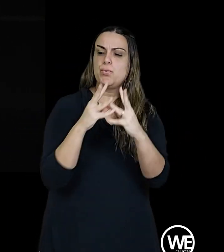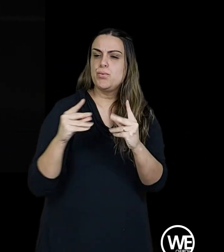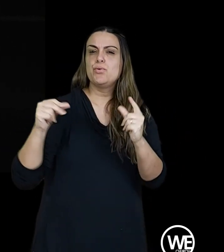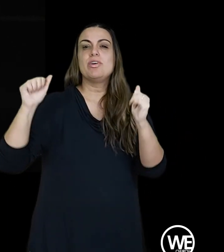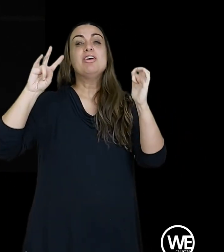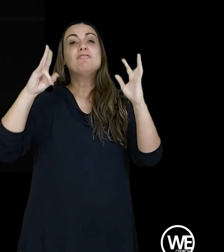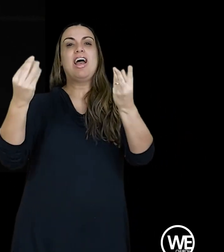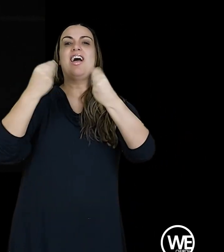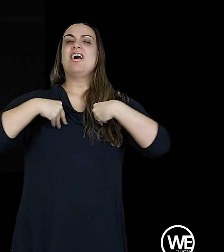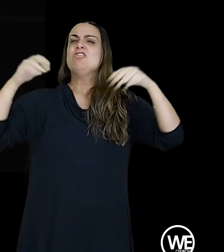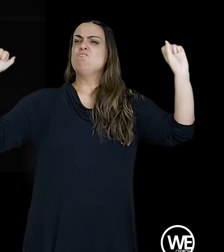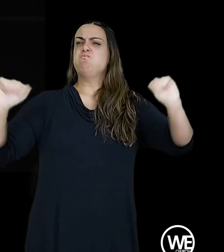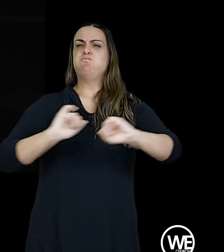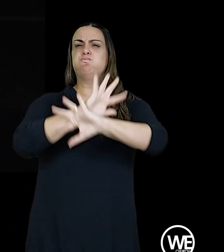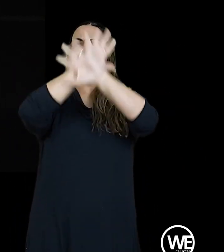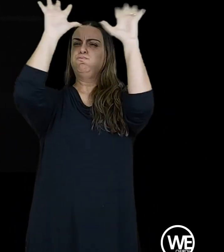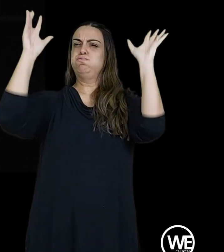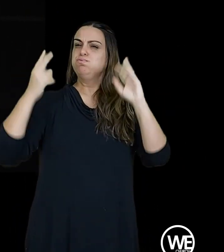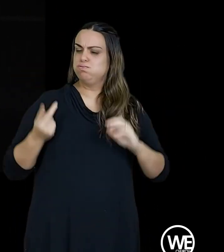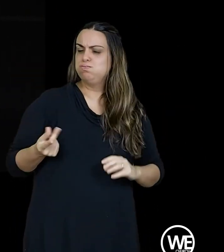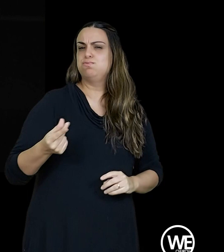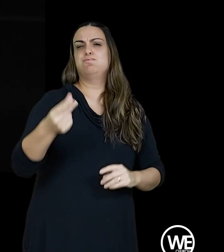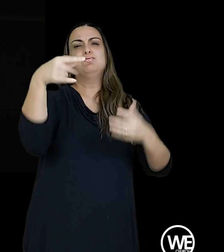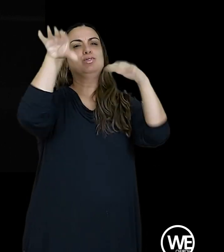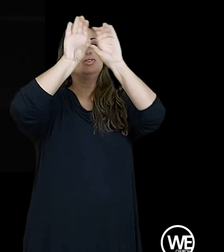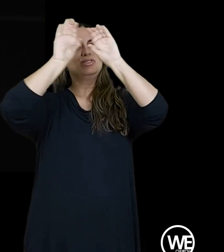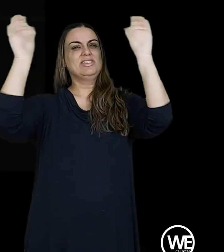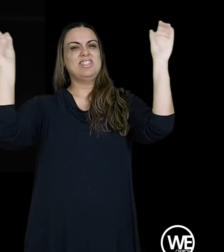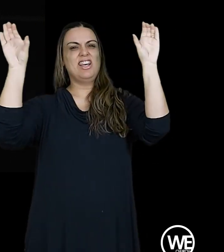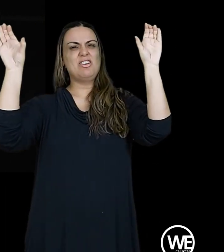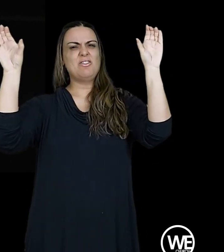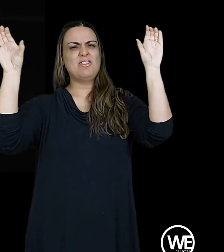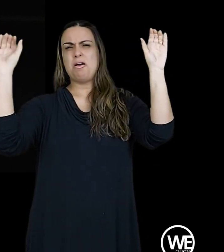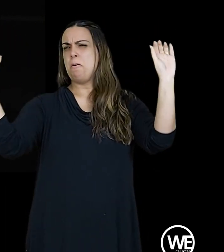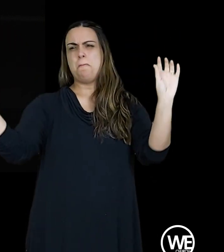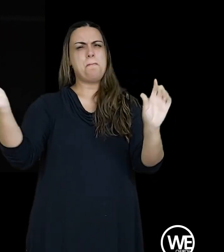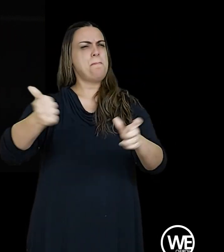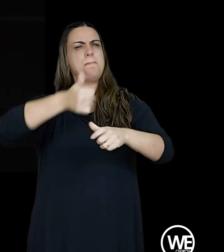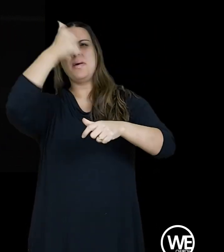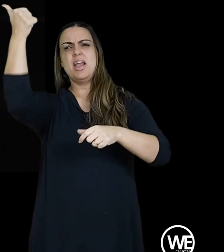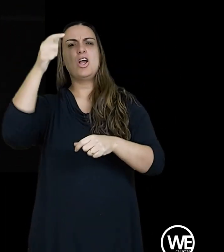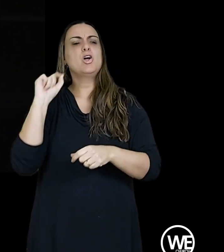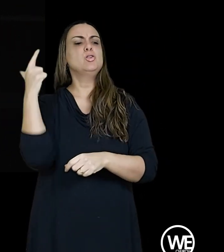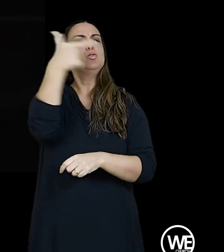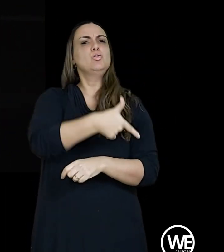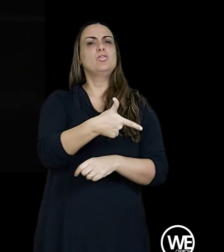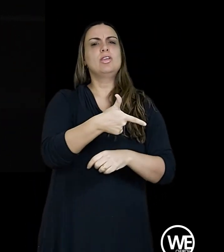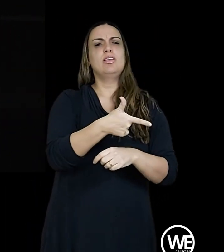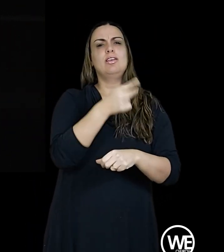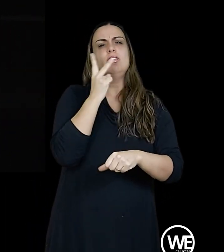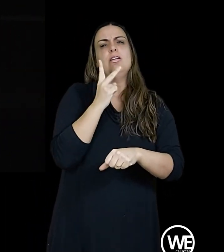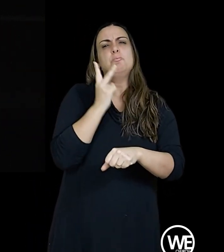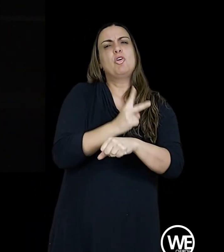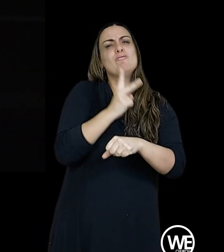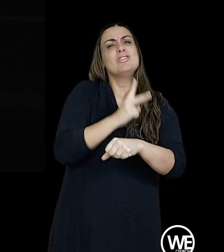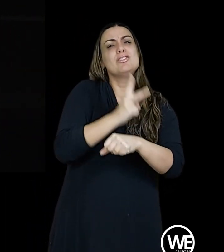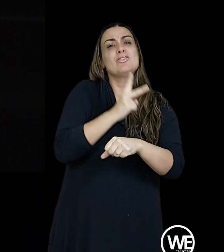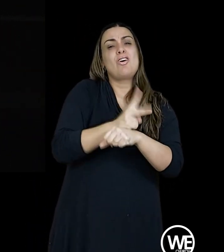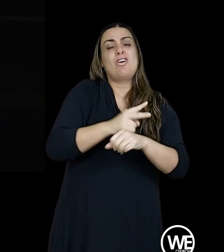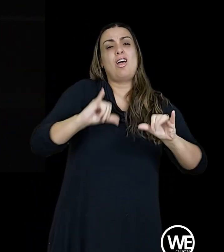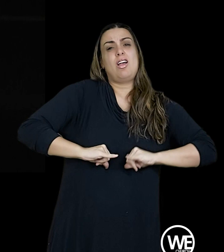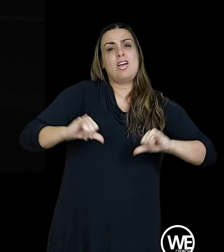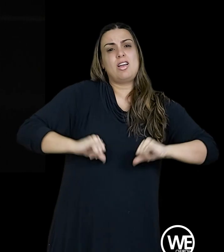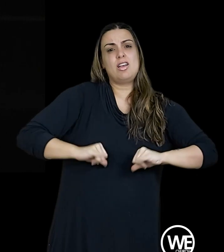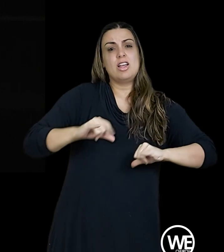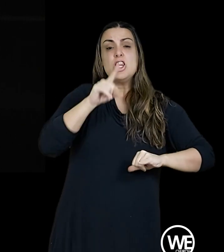na eternidade, muito maior do que o sofrimento que passamos aqui. Porque fixamos os olhos não naquilo que se